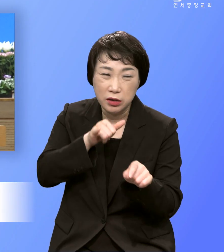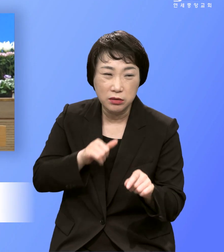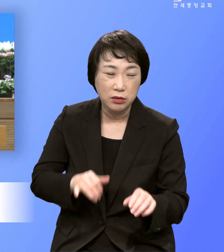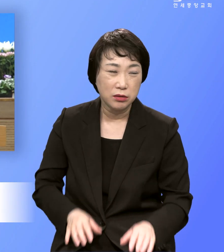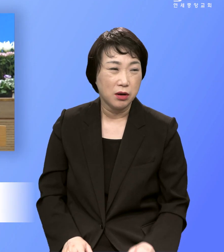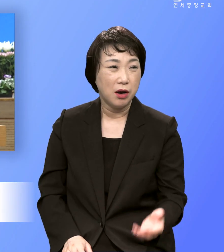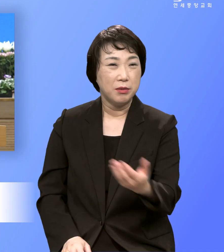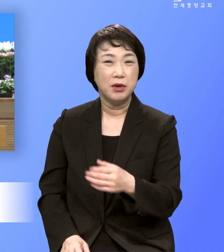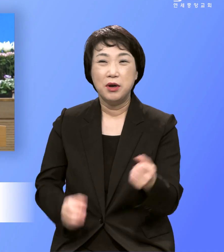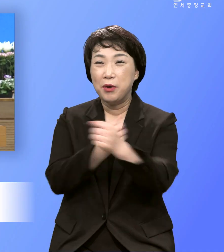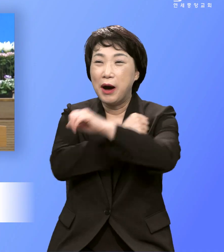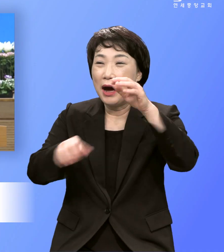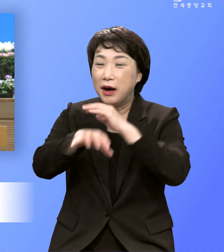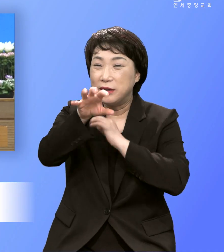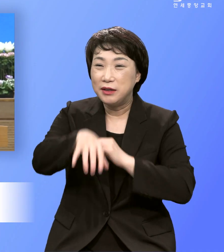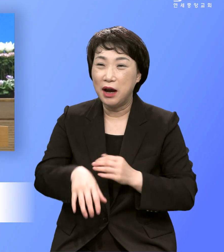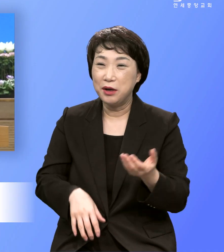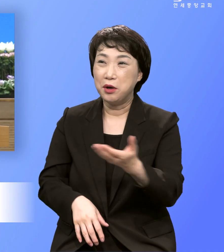광야에서